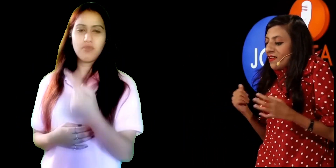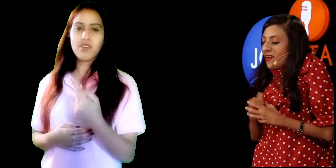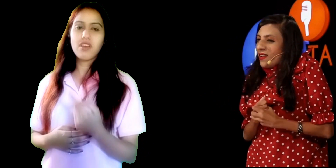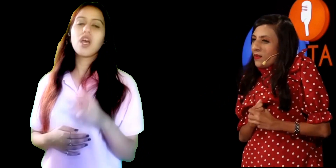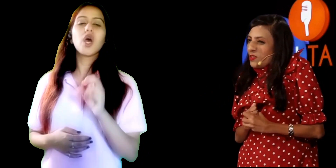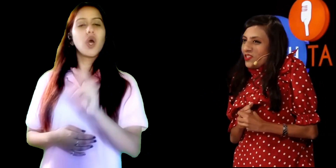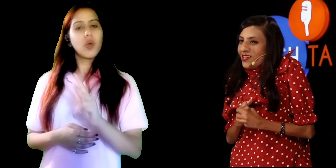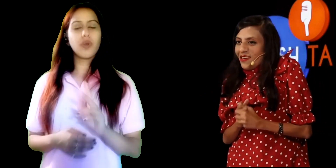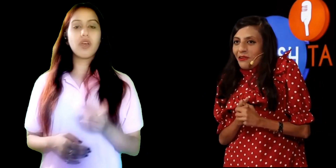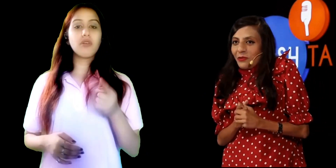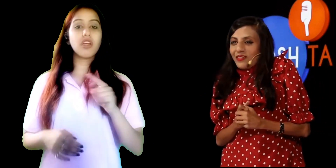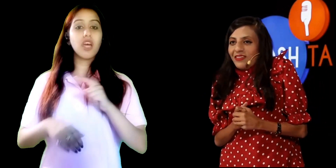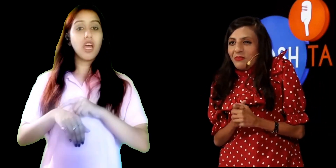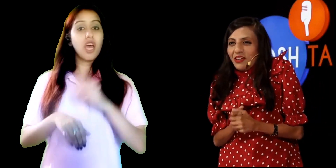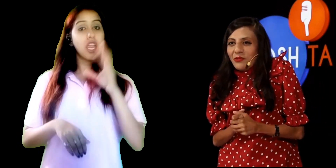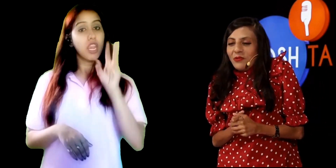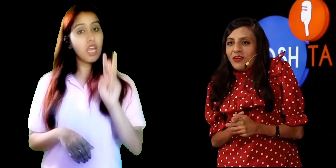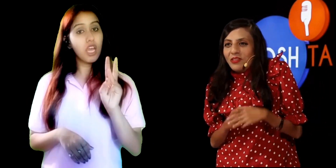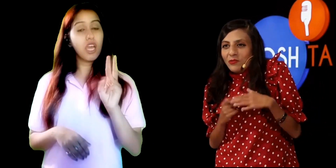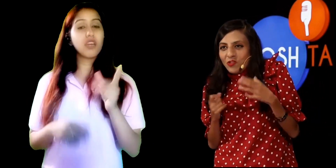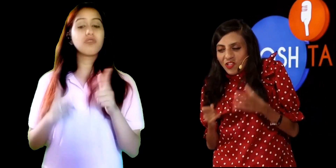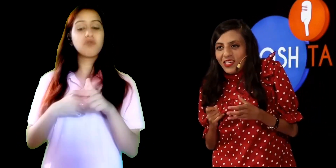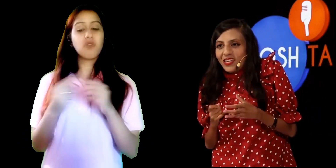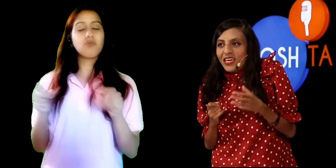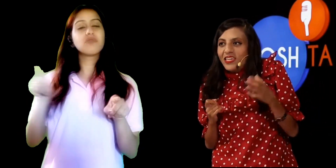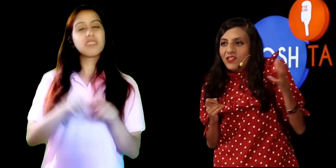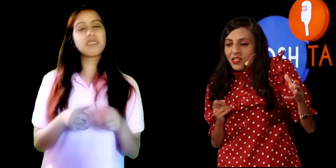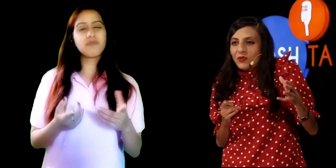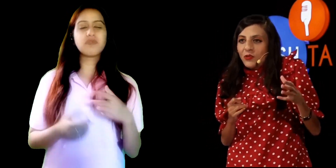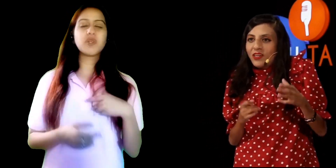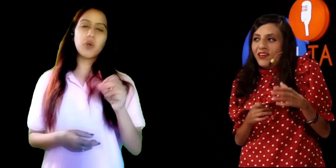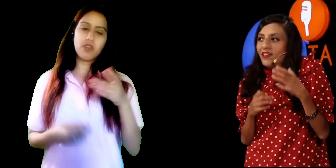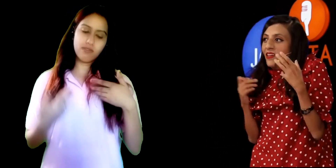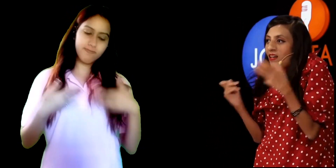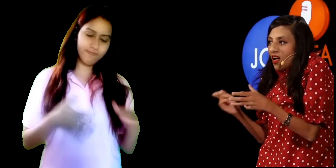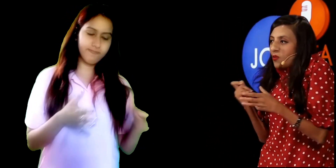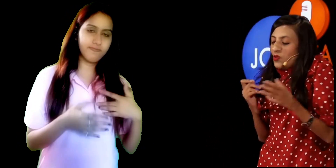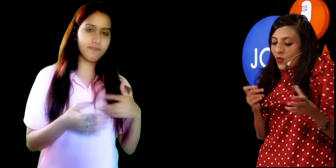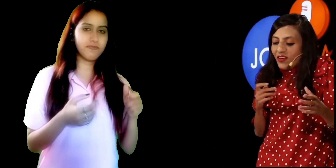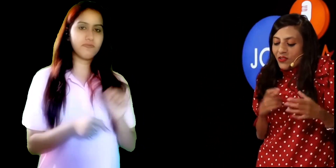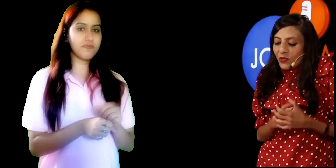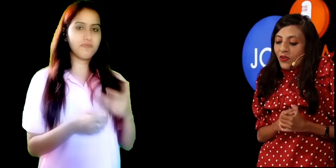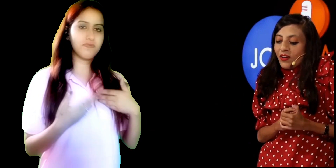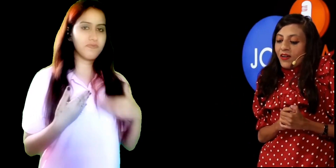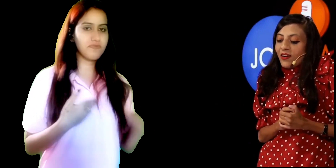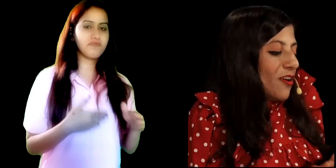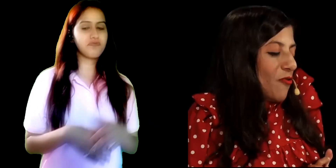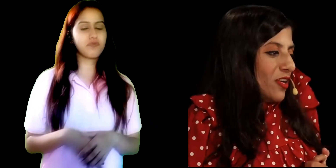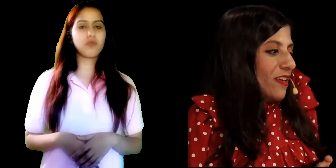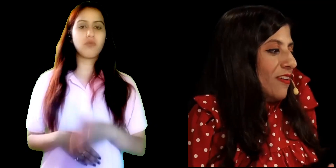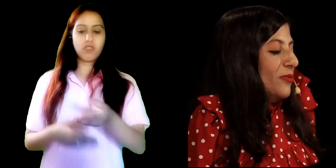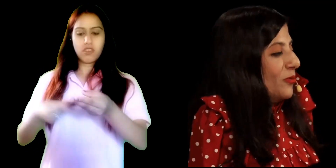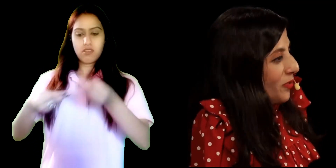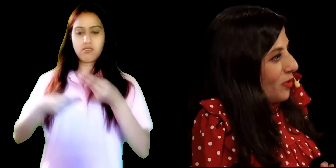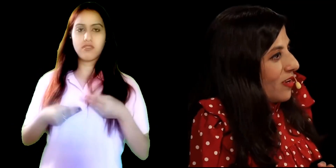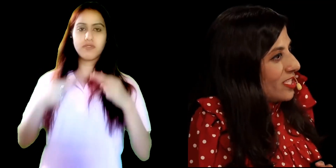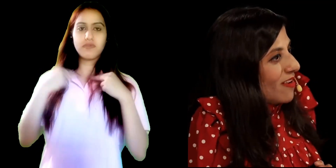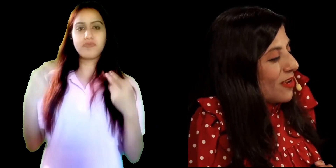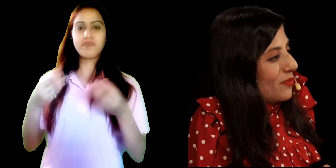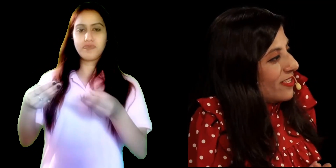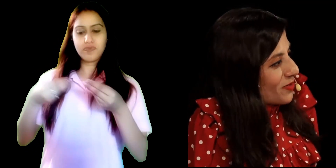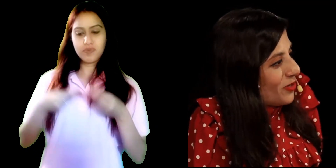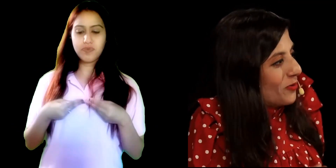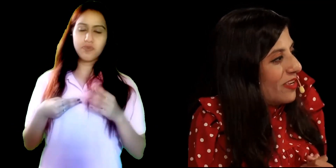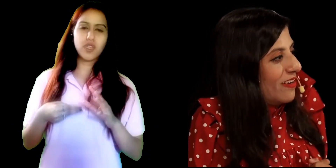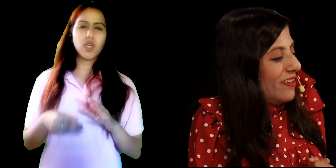आया। मिस्टर ये क्या हुआ, 3 महीने हो गए अभी तक कुछ चिट्ठी नहीं आई कि जजमेंट हो गया है, आओ ज्वाइन करो। फ़ोन किया तो उन्होंने बोला